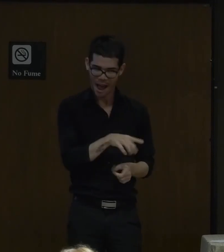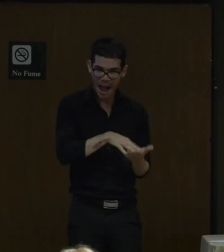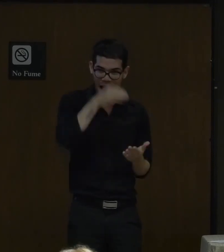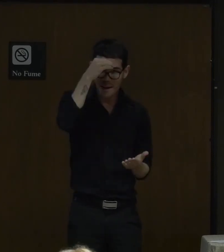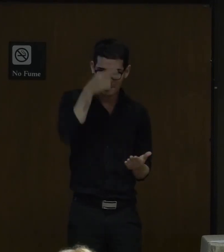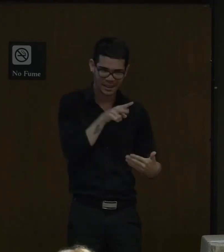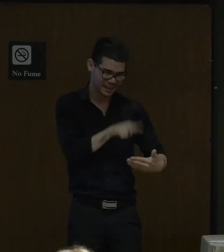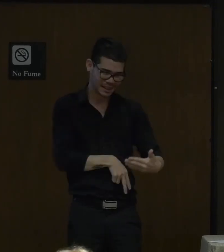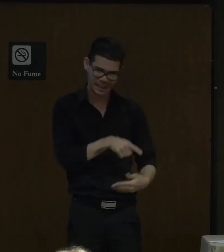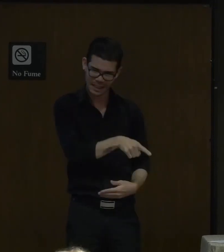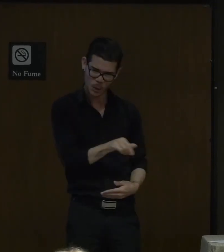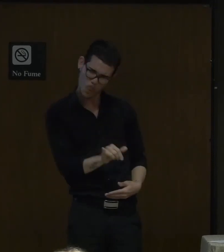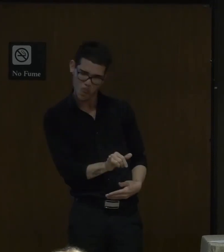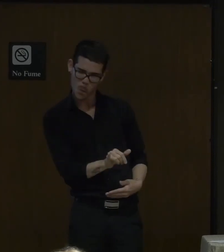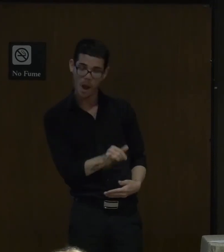escrita,